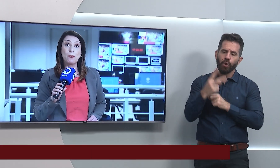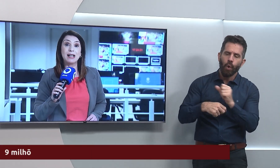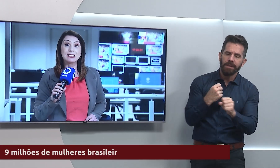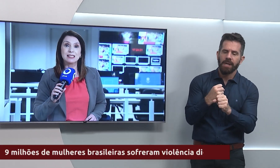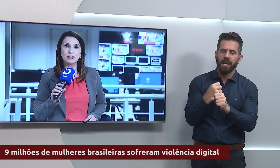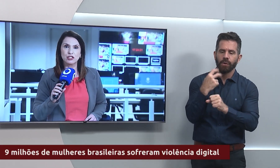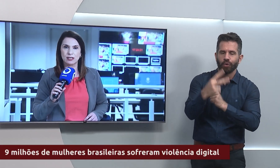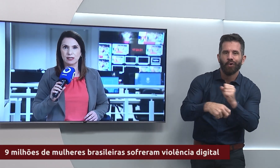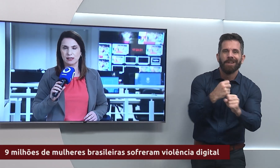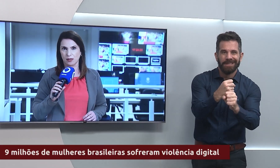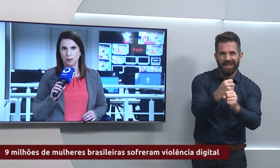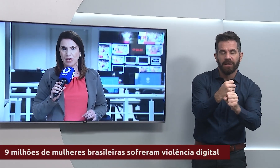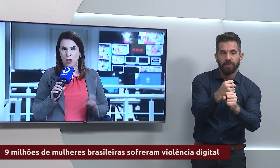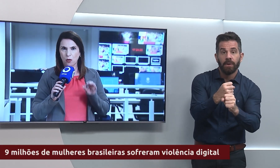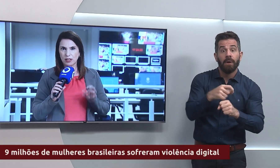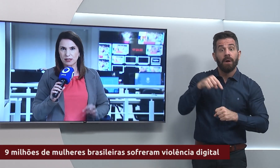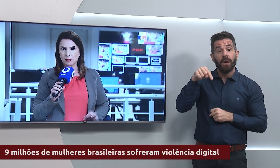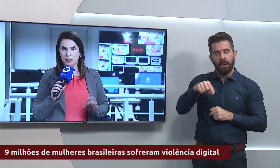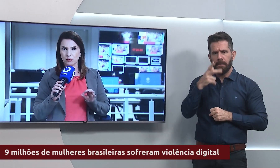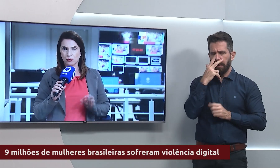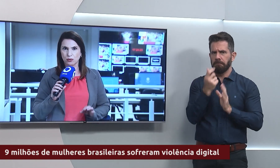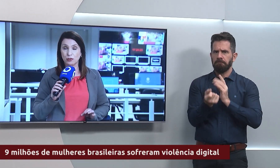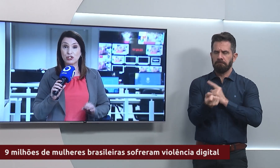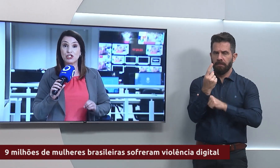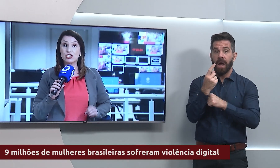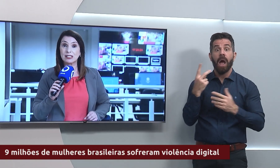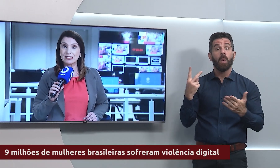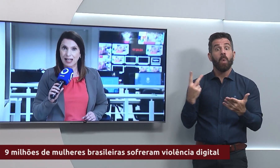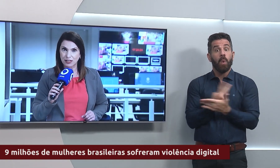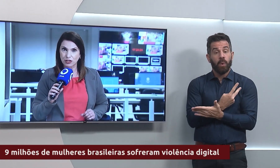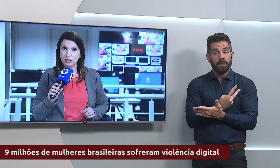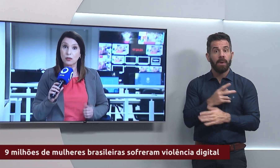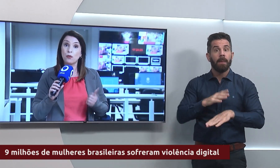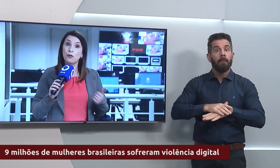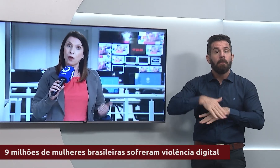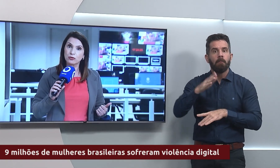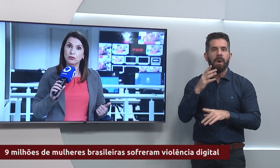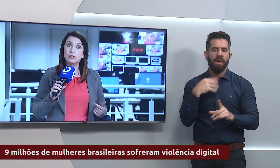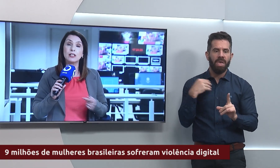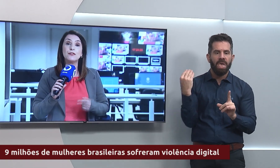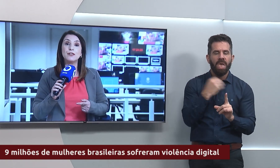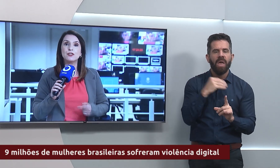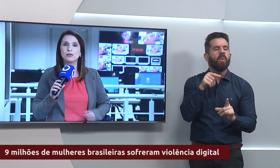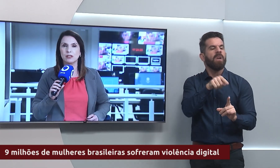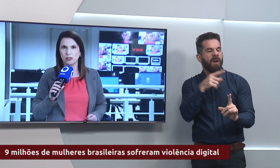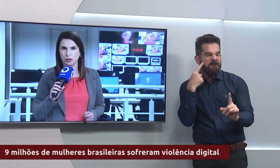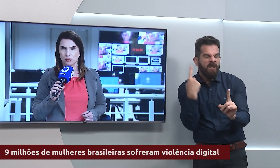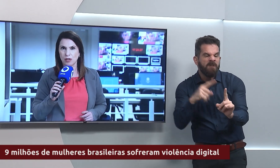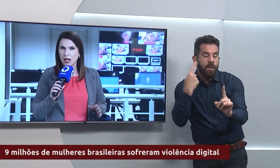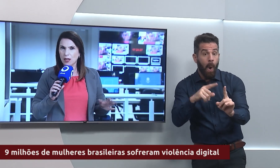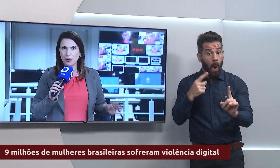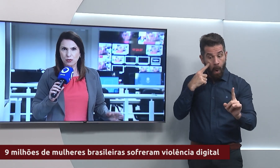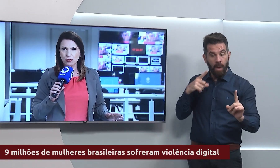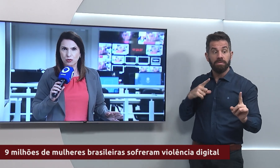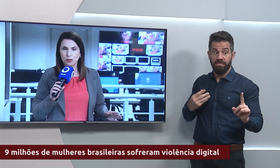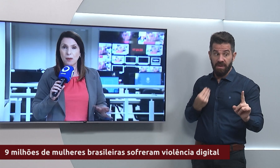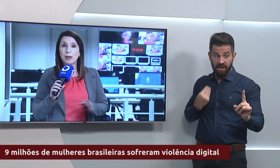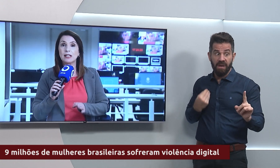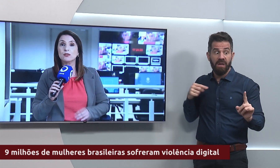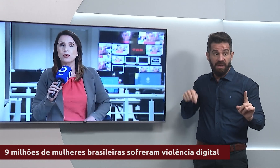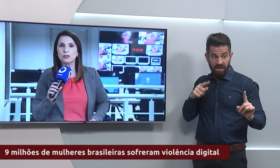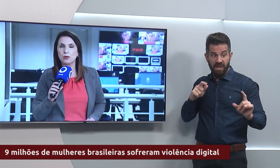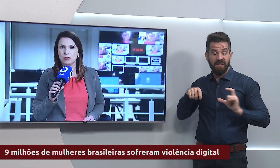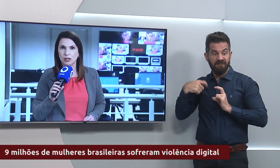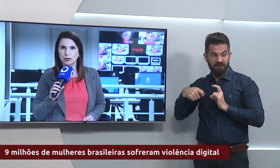chamou bastante a atenção: o crescimento do número de chantagens com fotos e vídeos íntimos, que passou de 1%